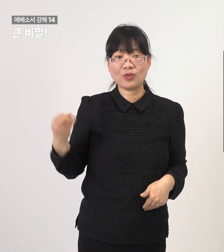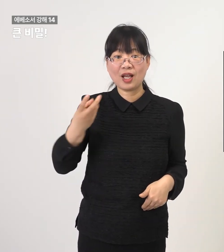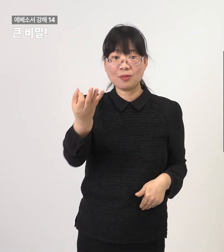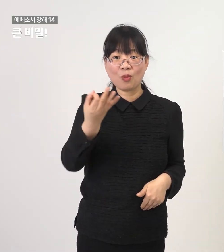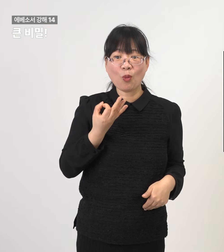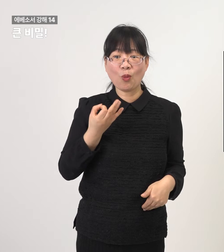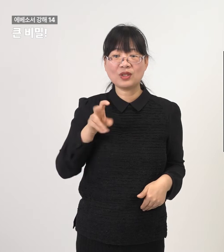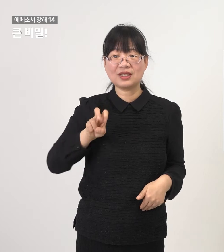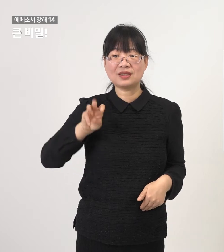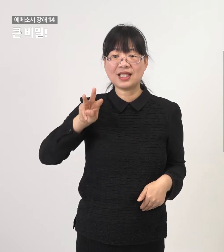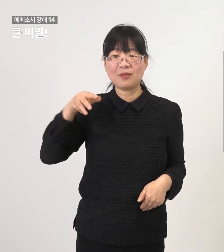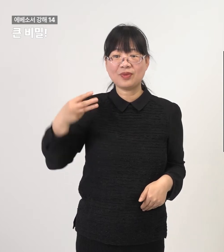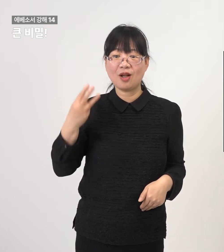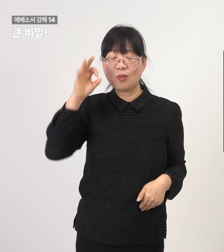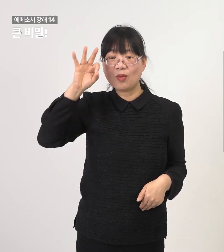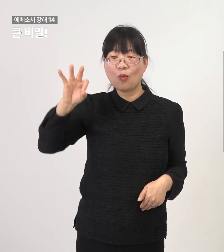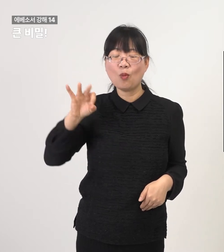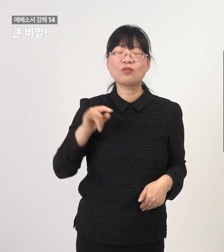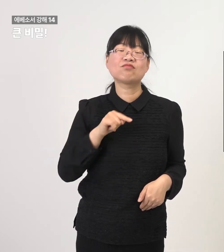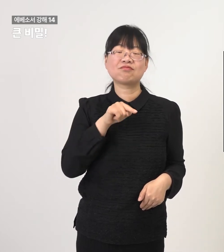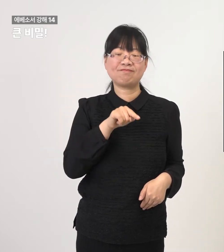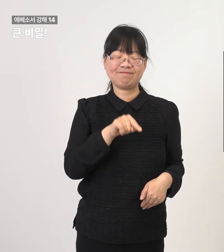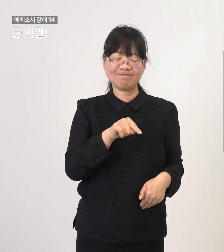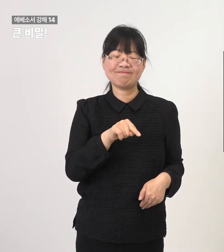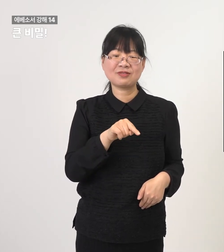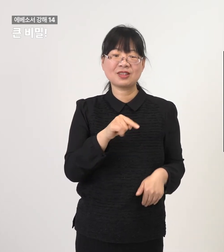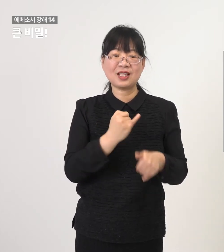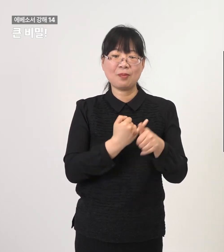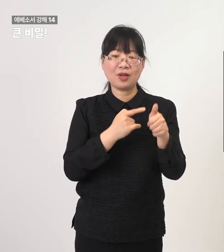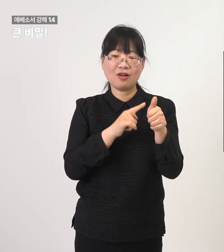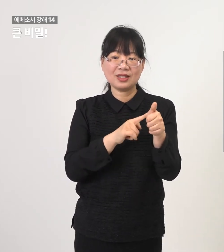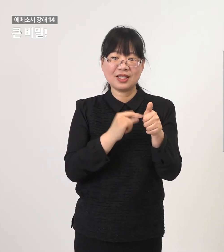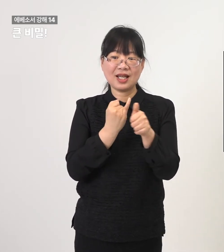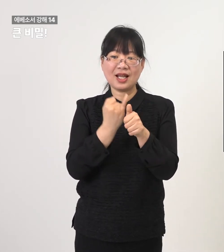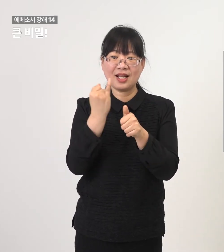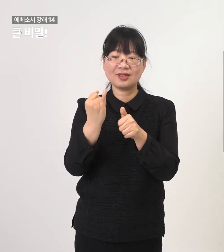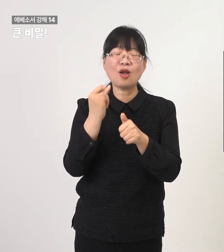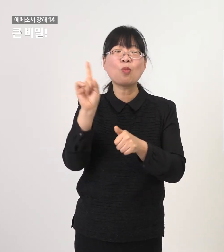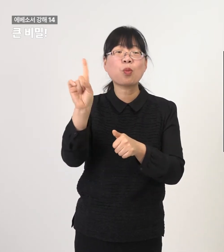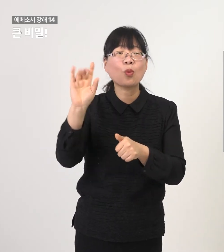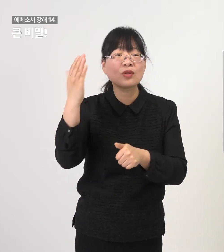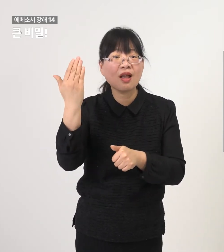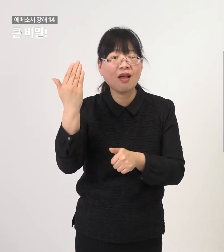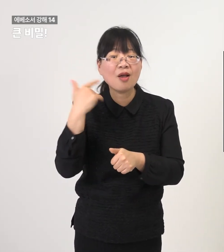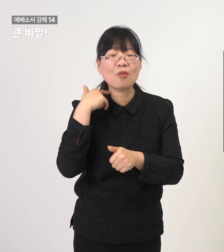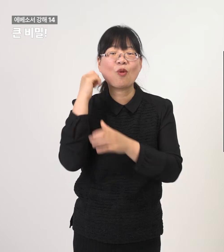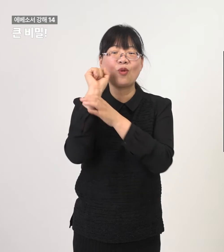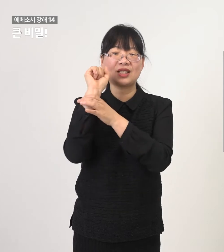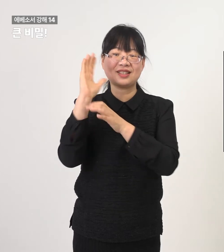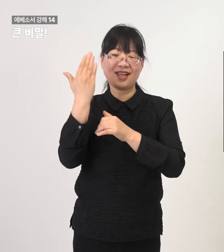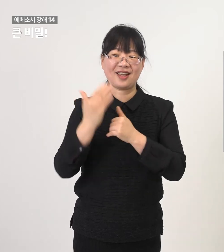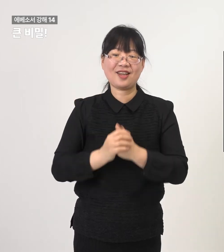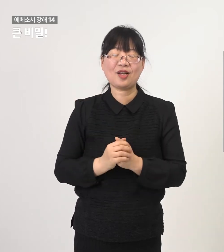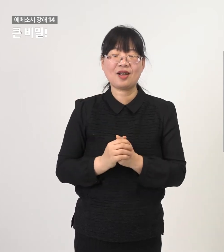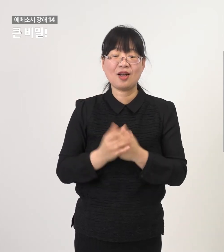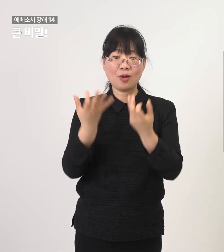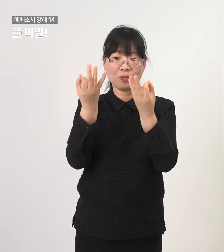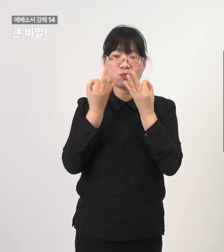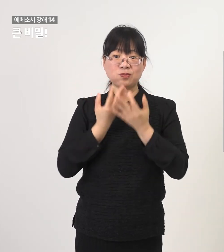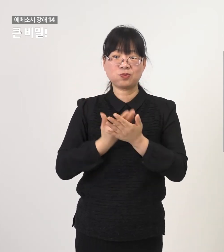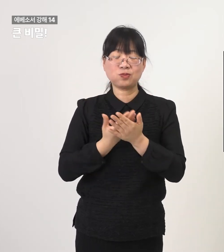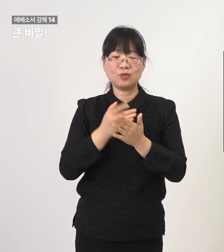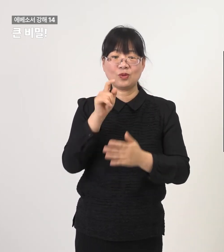보시면 23절에 이는 남편이 아내의 뭐가 돼요? 머리가 돼요. 자, 앞을